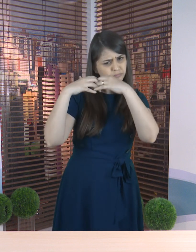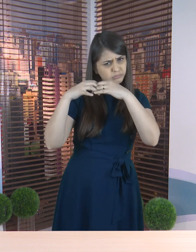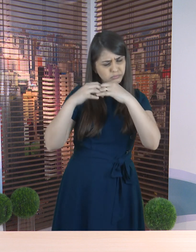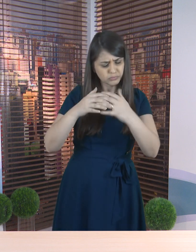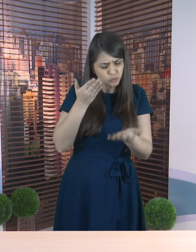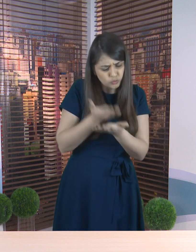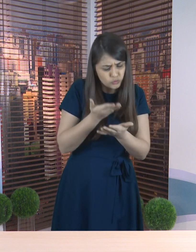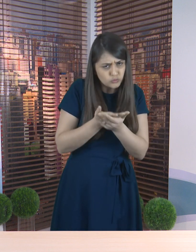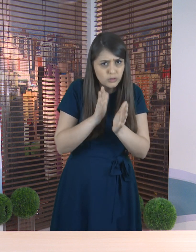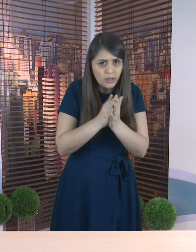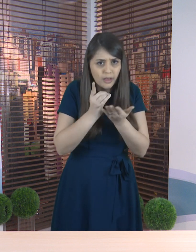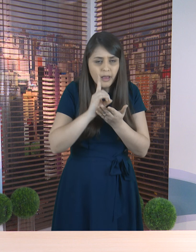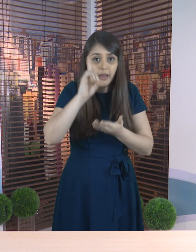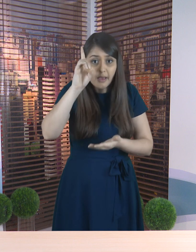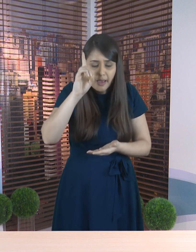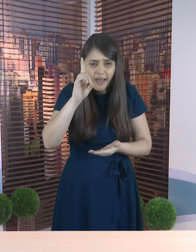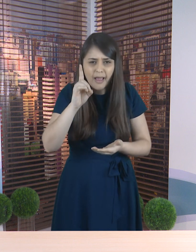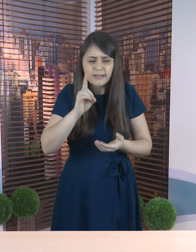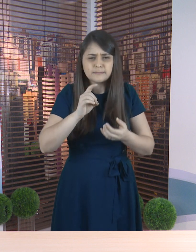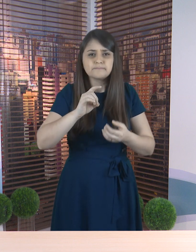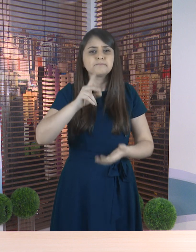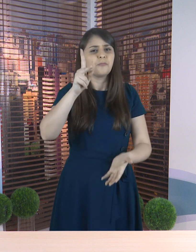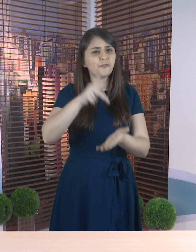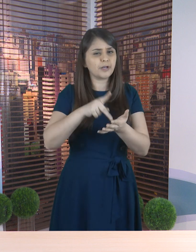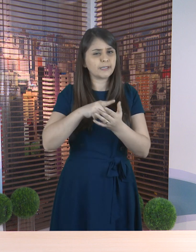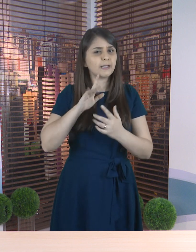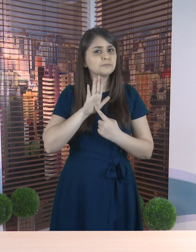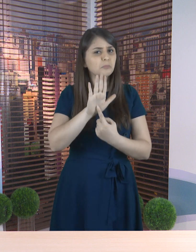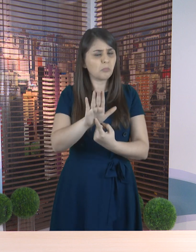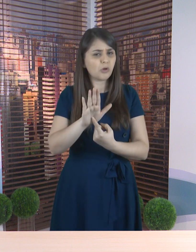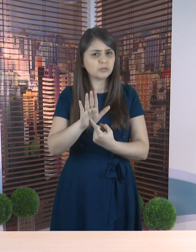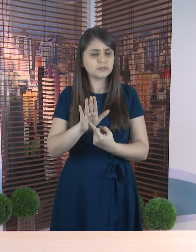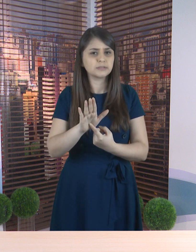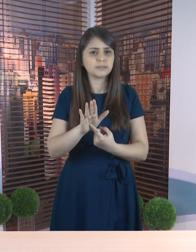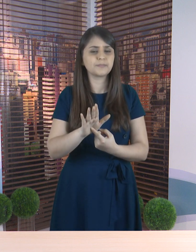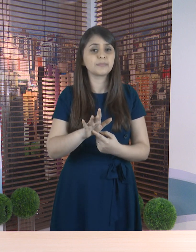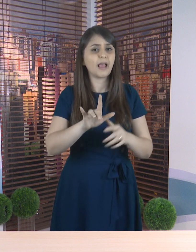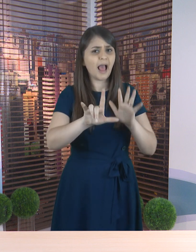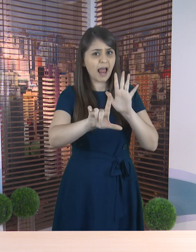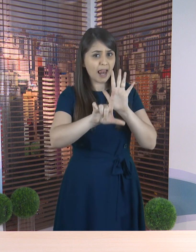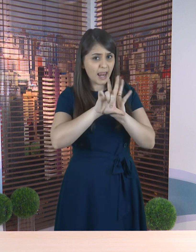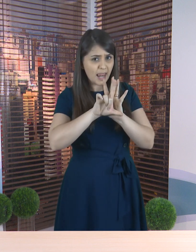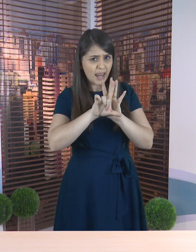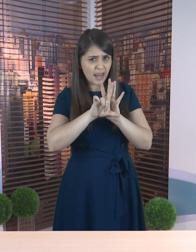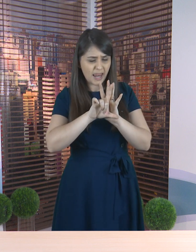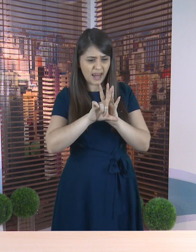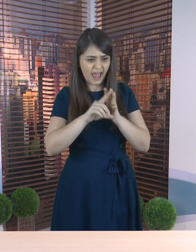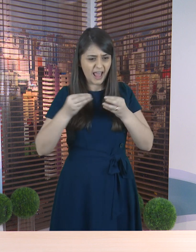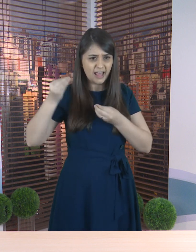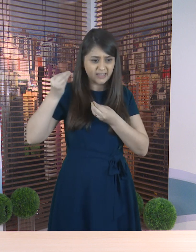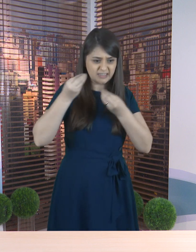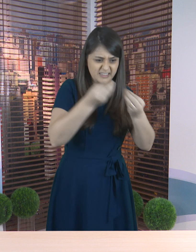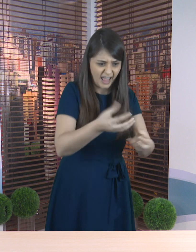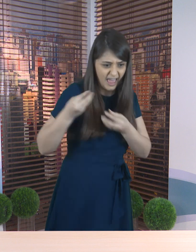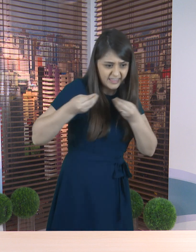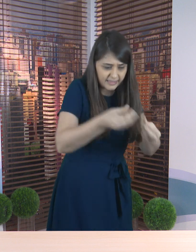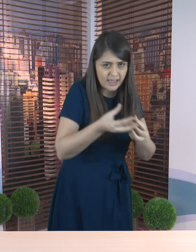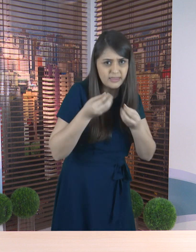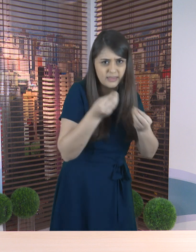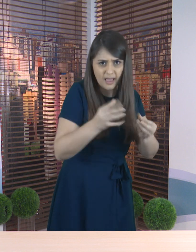a todas as esferas da existência humana e nem explica os caminhos soberanos do Altíssimo, pois, como